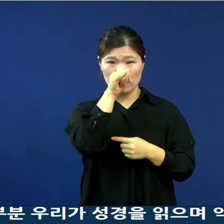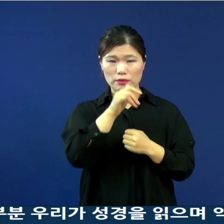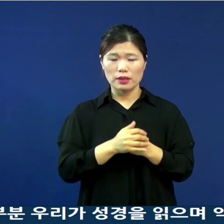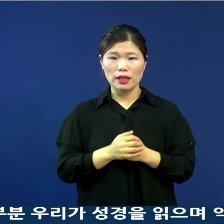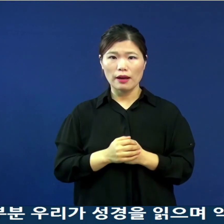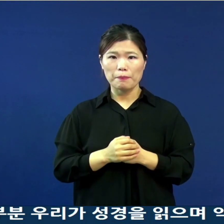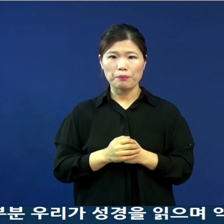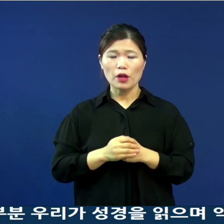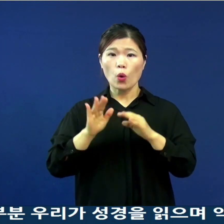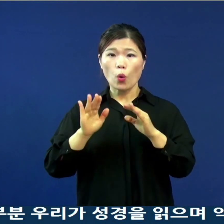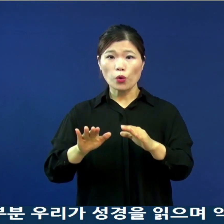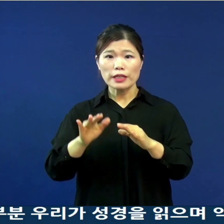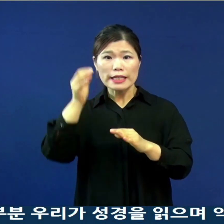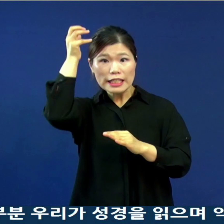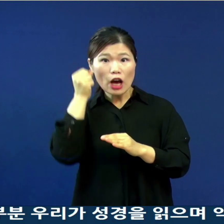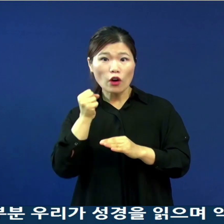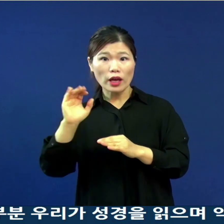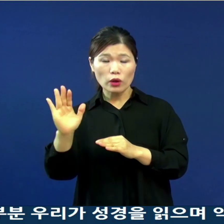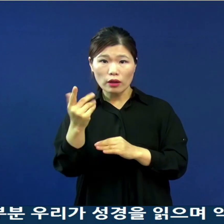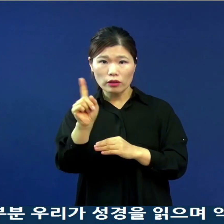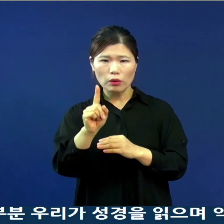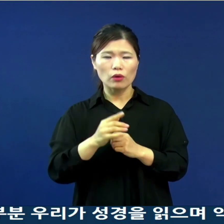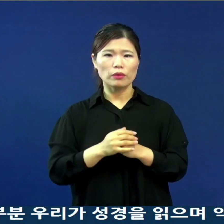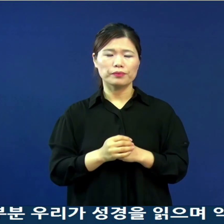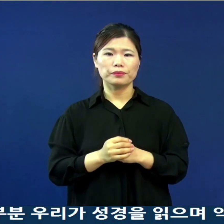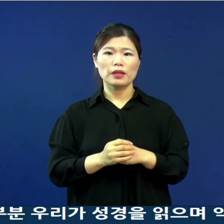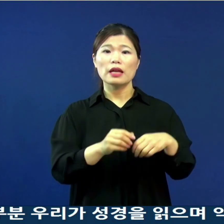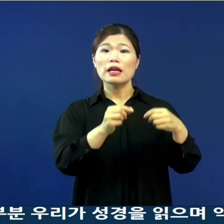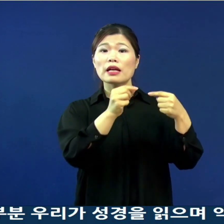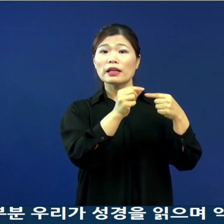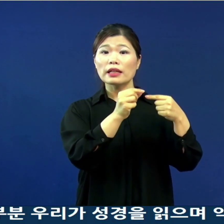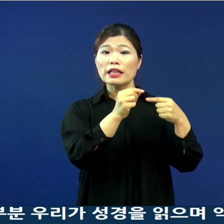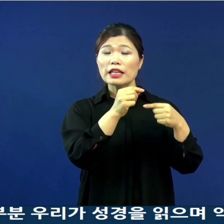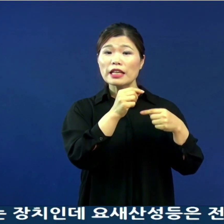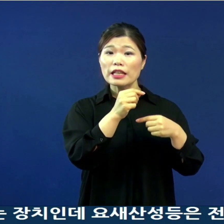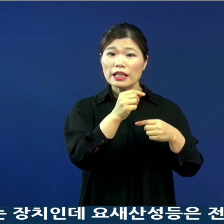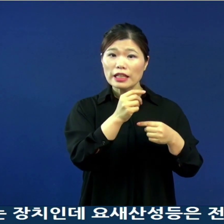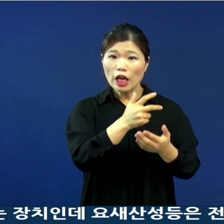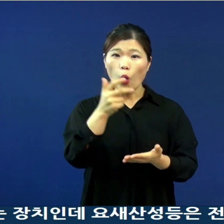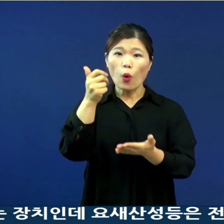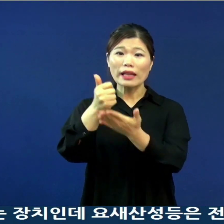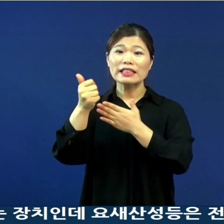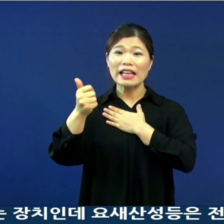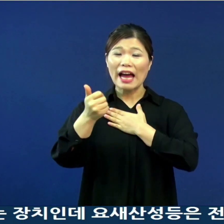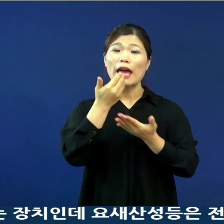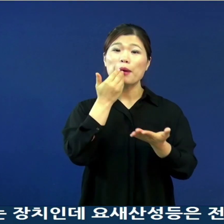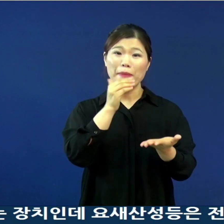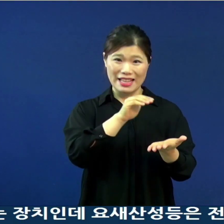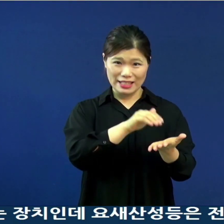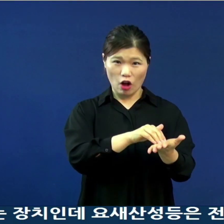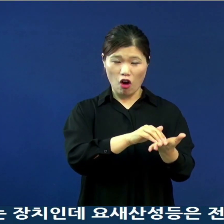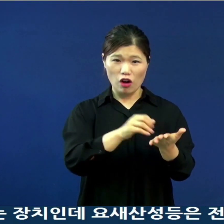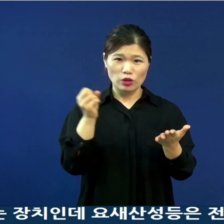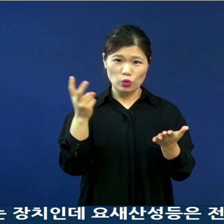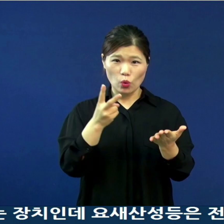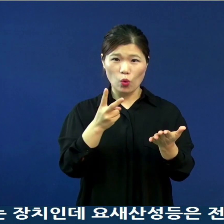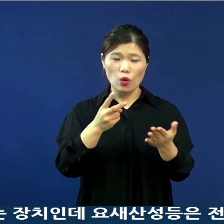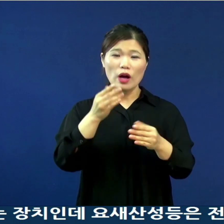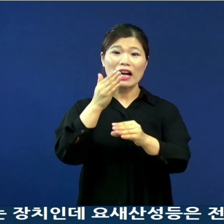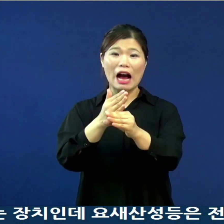있을 단어는 첫 번째 여호와는 나의 반석, 그리고 중간 가장 가운데